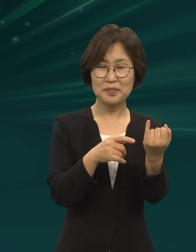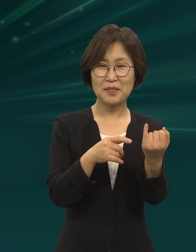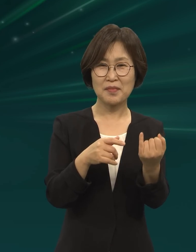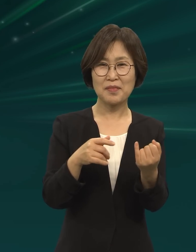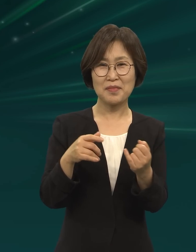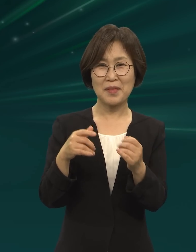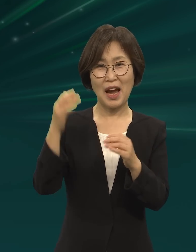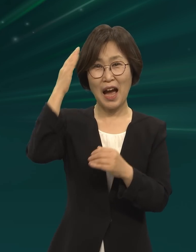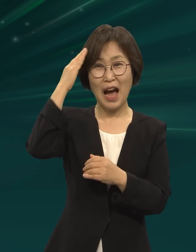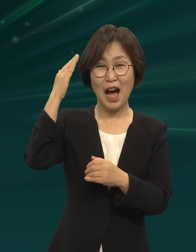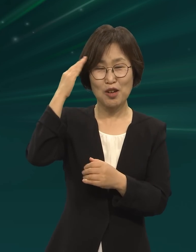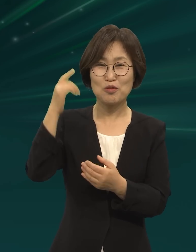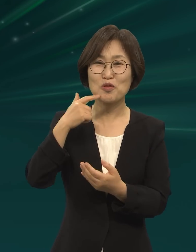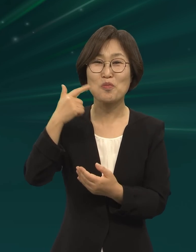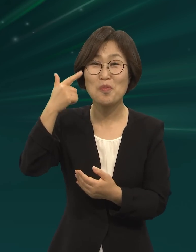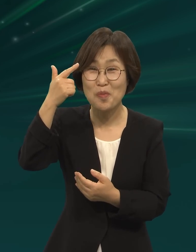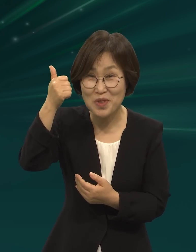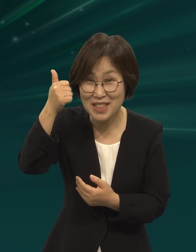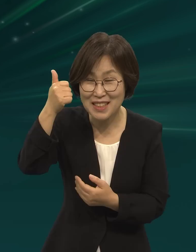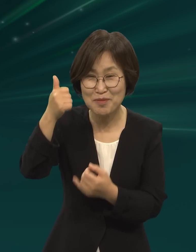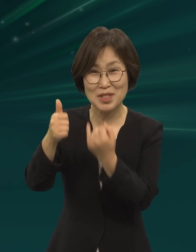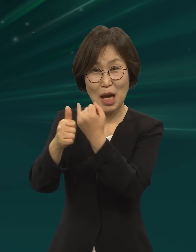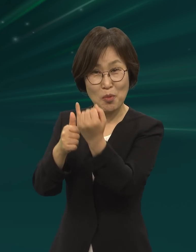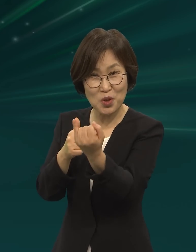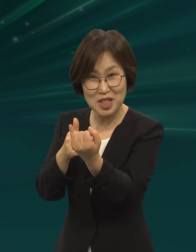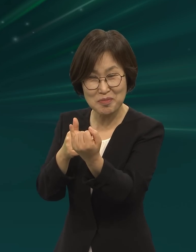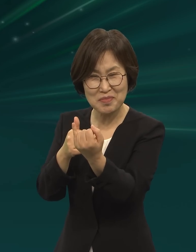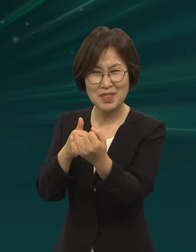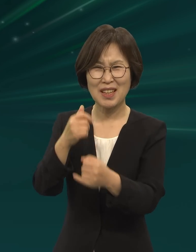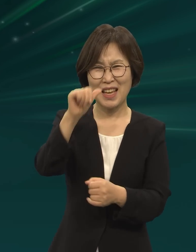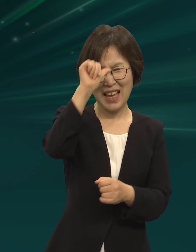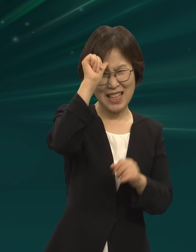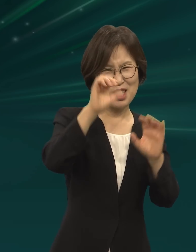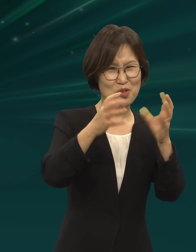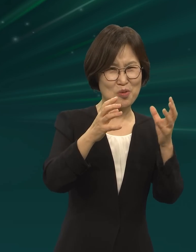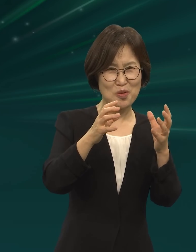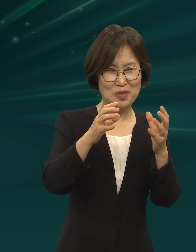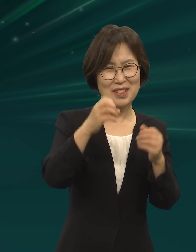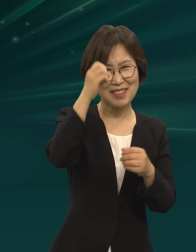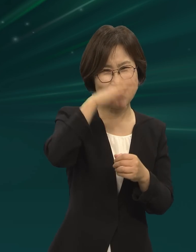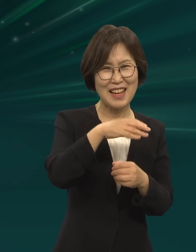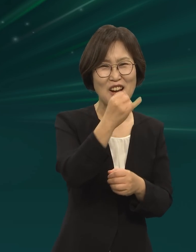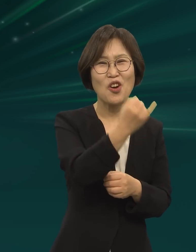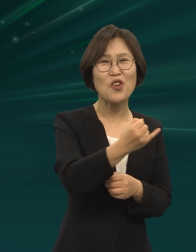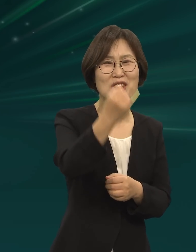인도에서 형, 누나, 언니, 오빠 이렇게 부릅니다.